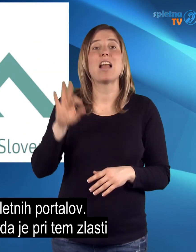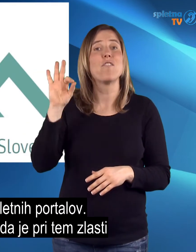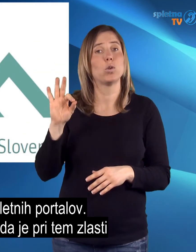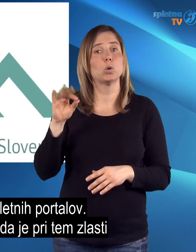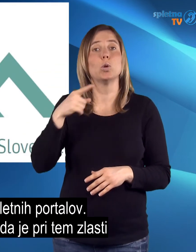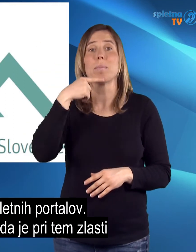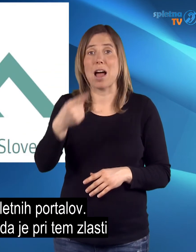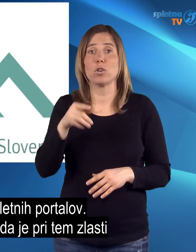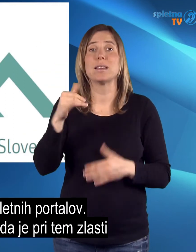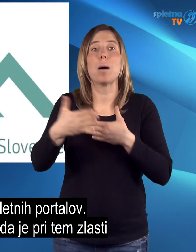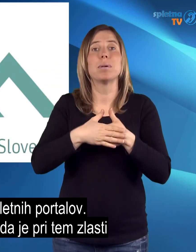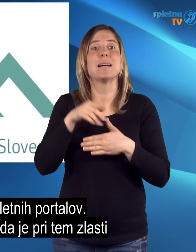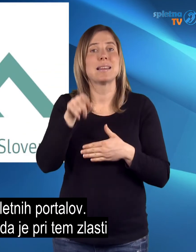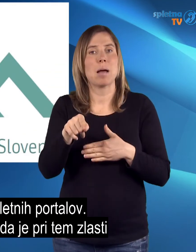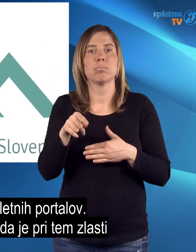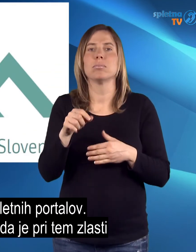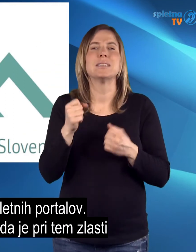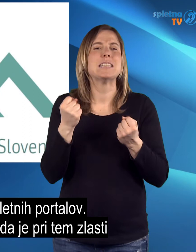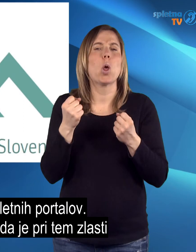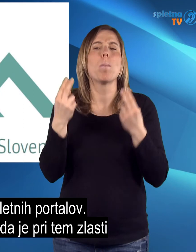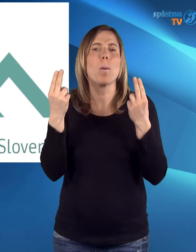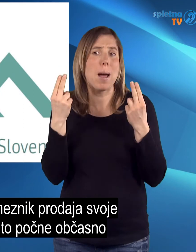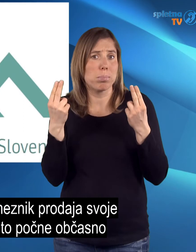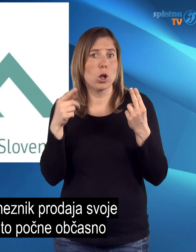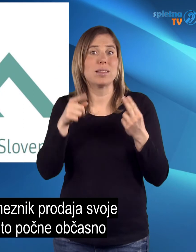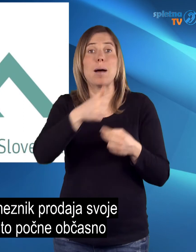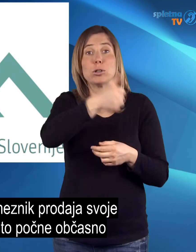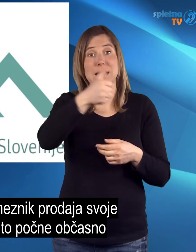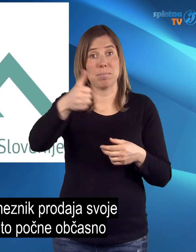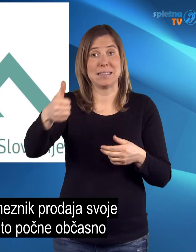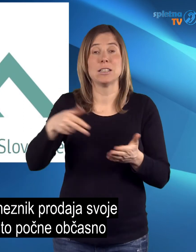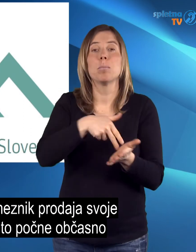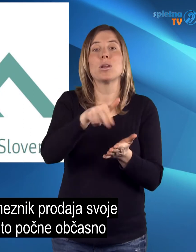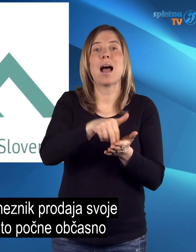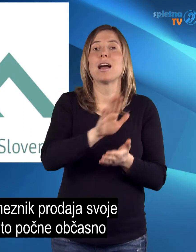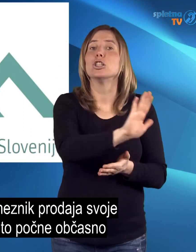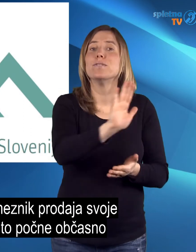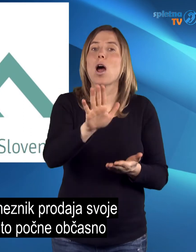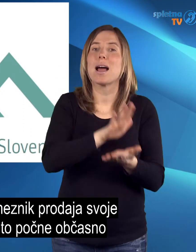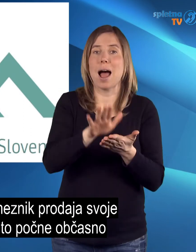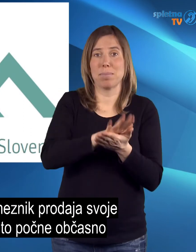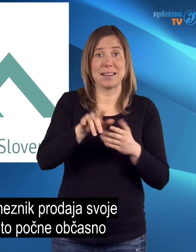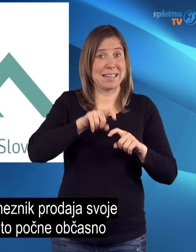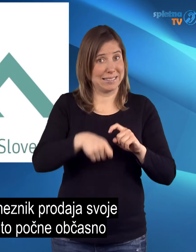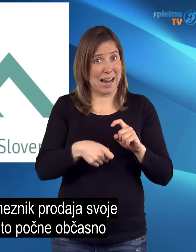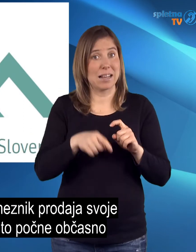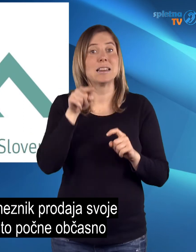Na FURS-u pravijo, da je pri tem zlasti pomembno, da posameznik prodaja svoje rabljene izdelke, da to